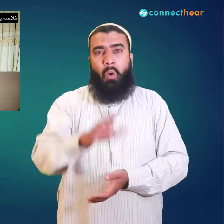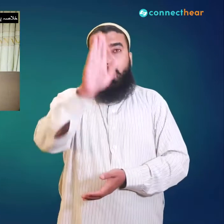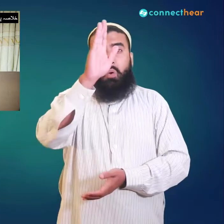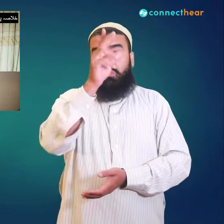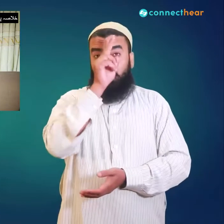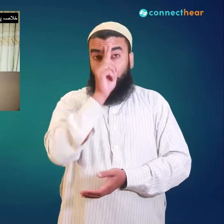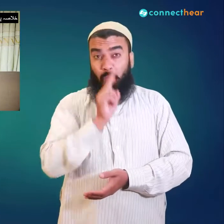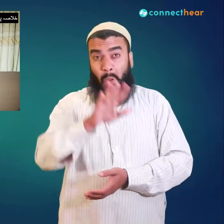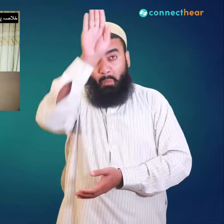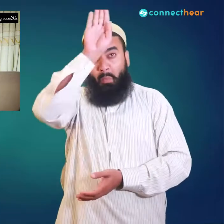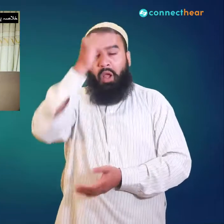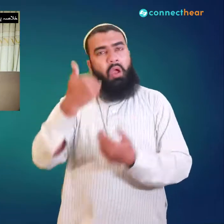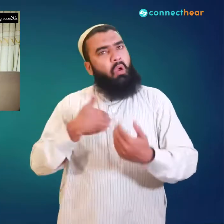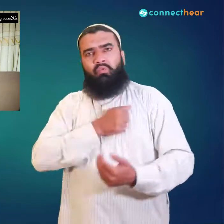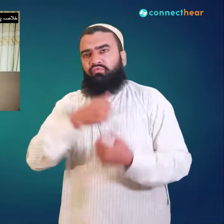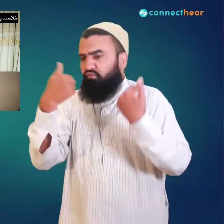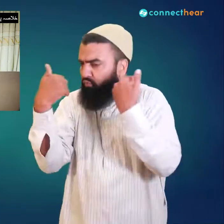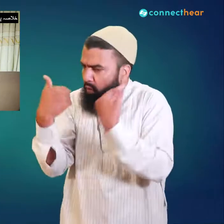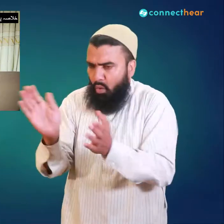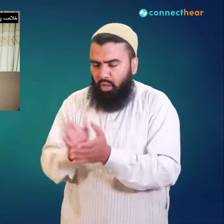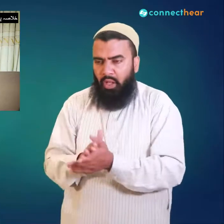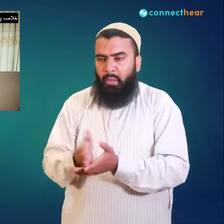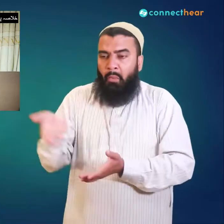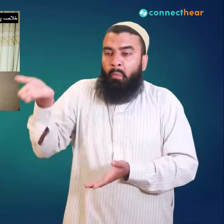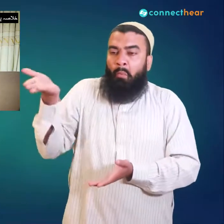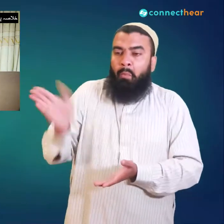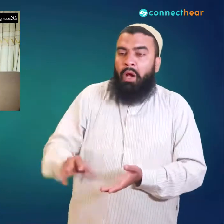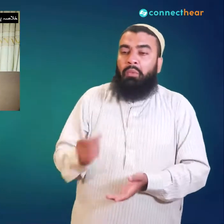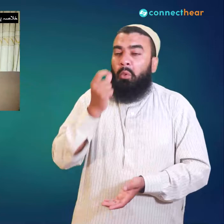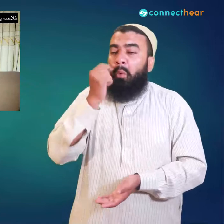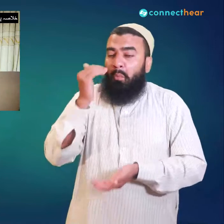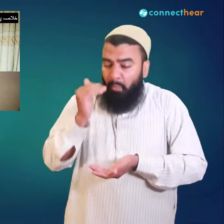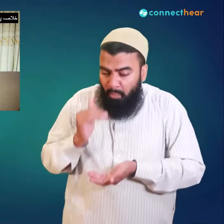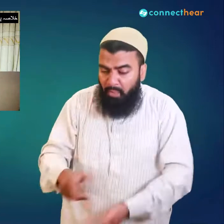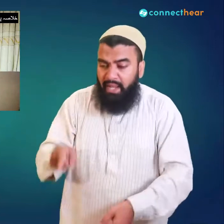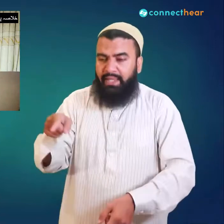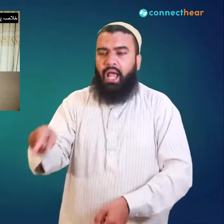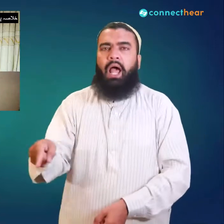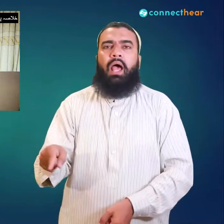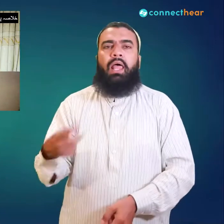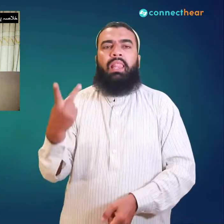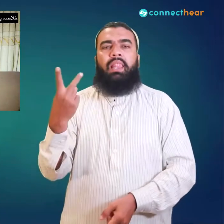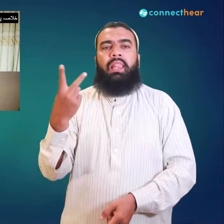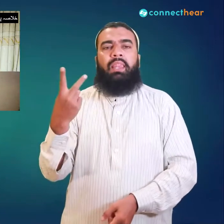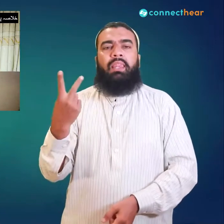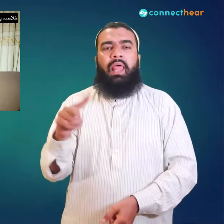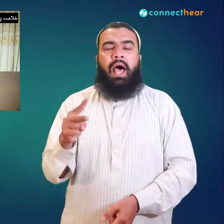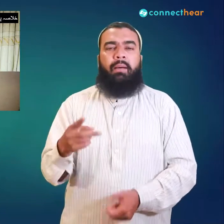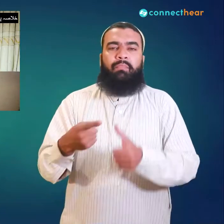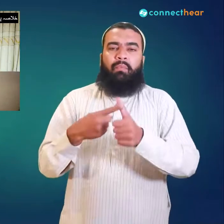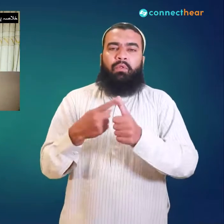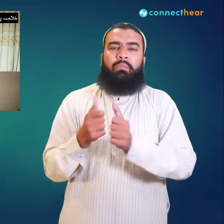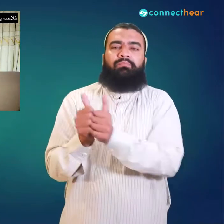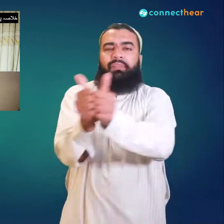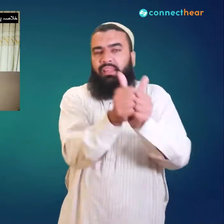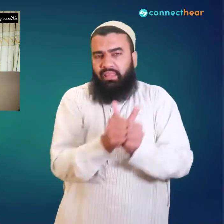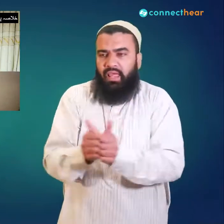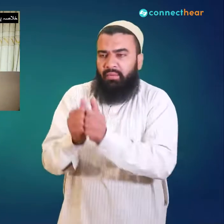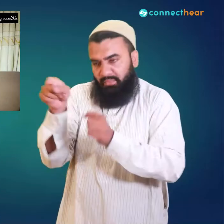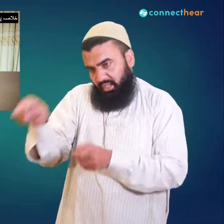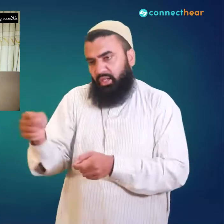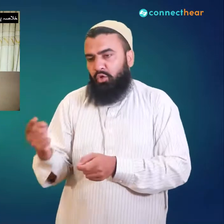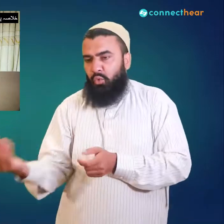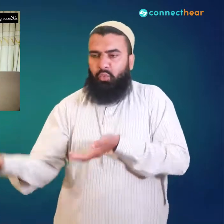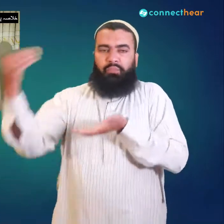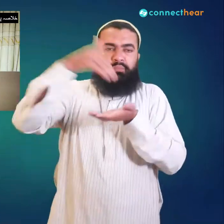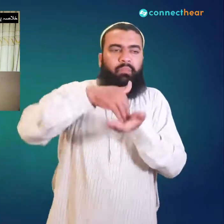آئے اور انہیں فرمایا کہ آپ اپنا کرتا مبارک عنایت فرما دیں کہ میں اپنے والد کو اس میں کفن